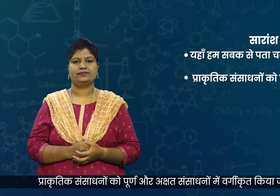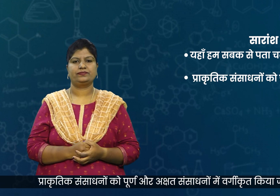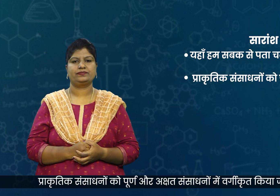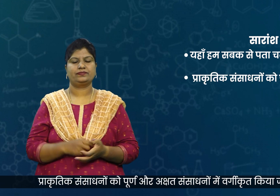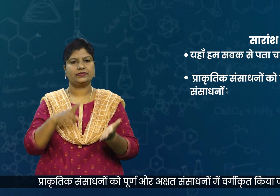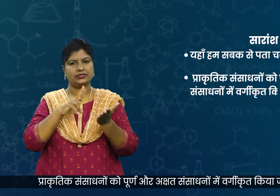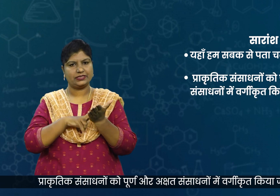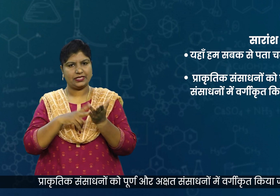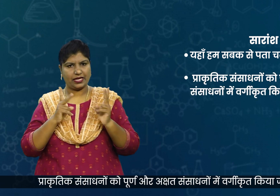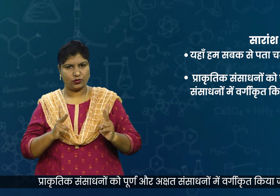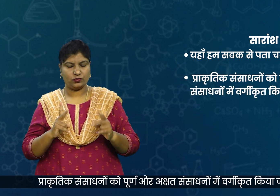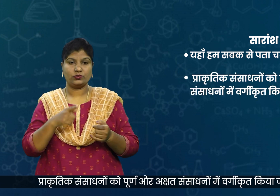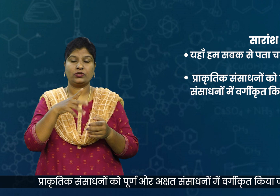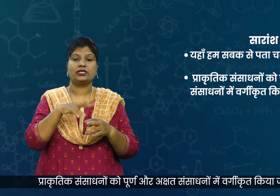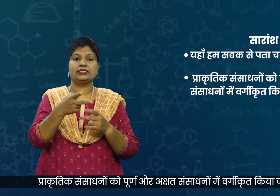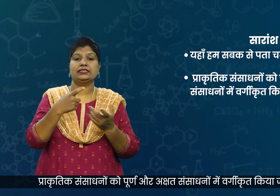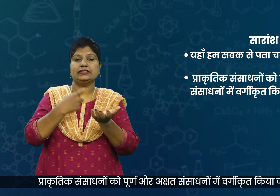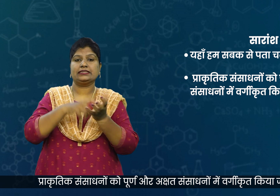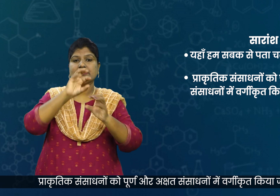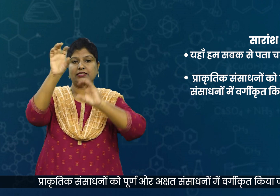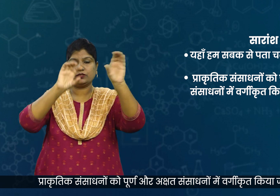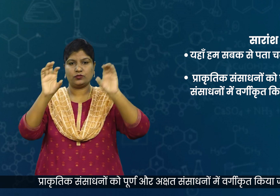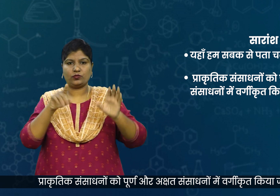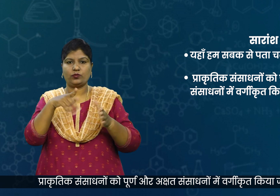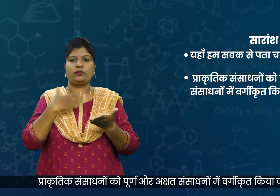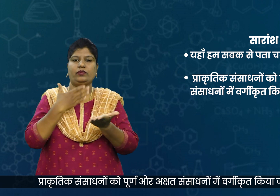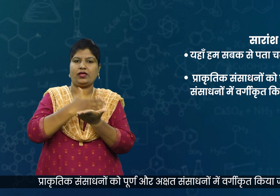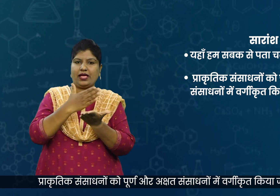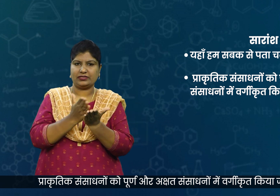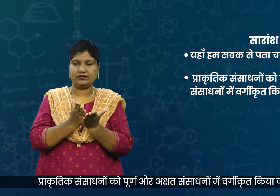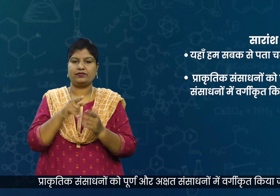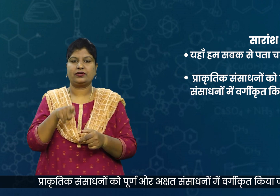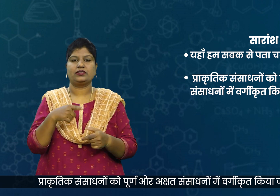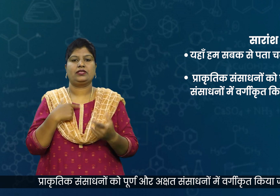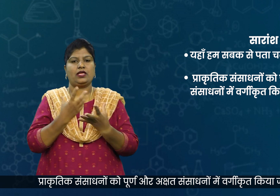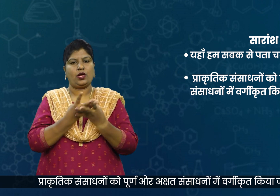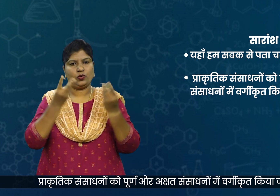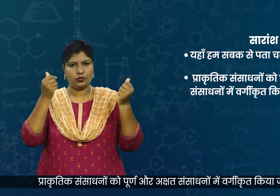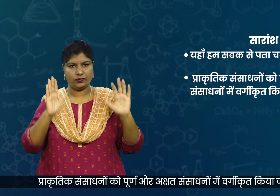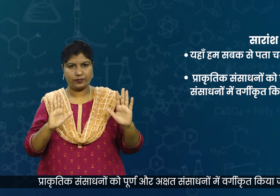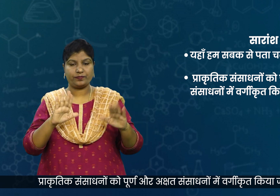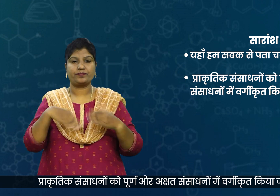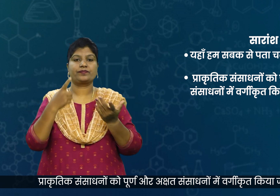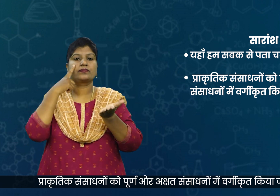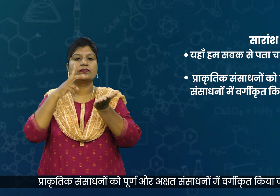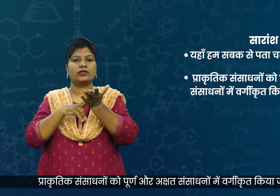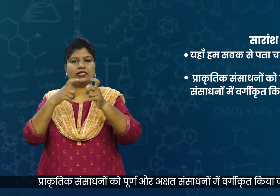जैसे प्राकृतिक संसाधनों को पूर्ण और अक्षत संसाधनों में वर्गीकृत किया जा सकता है।